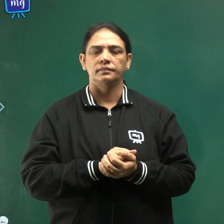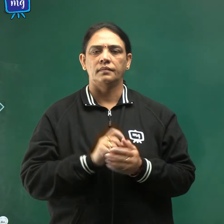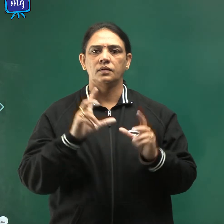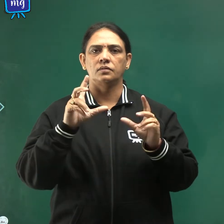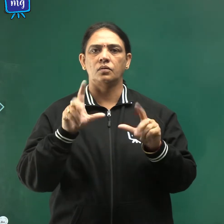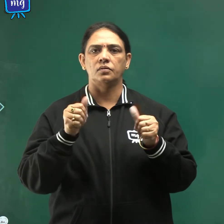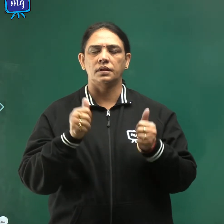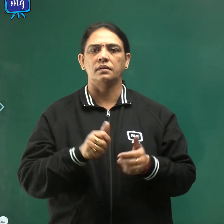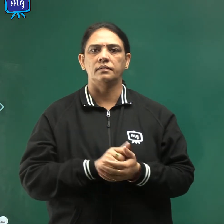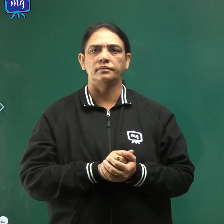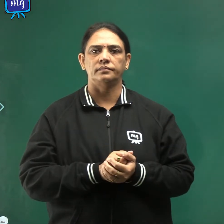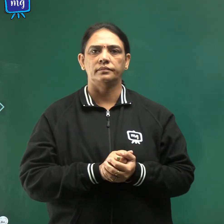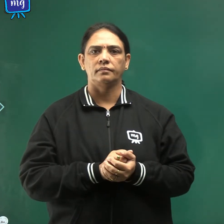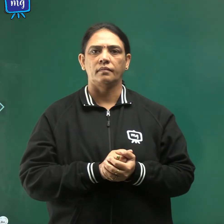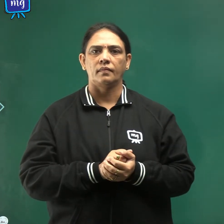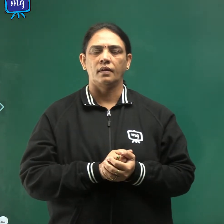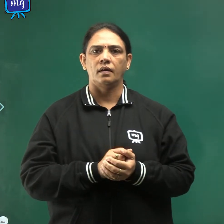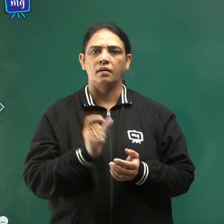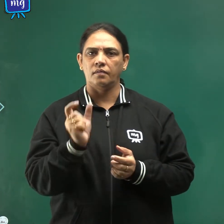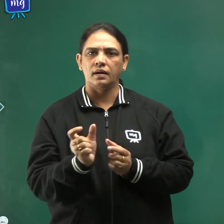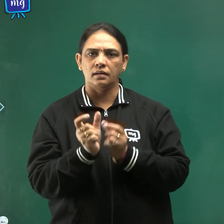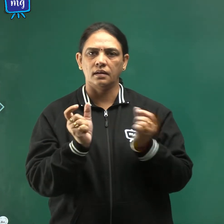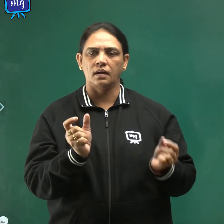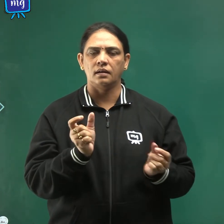हल वर्ग अंतराल,